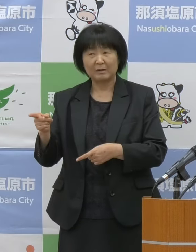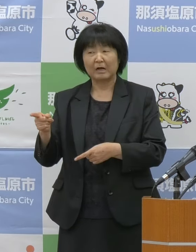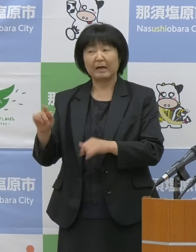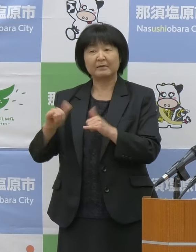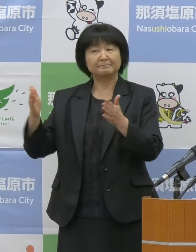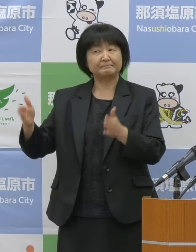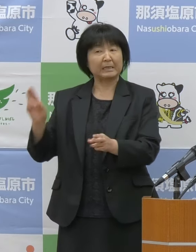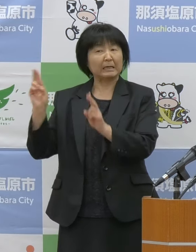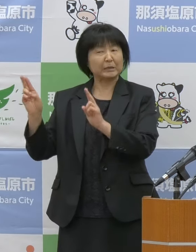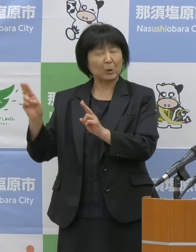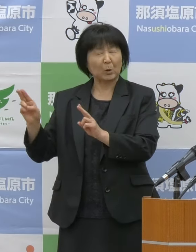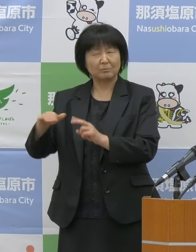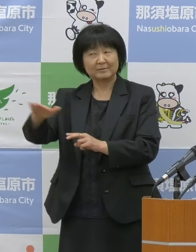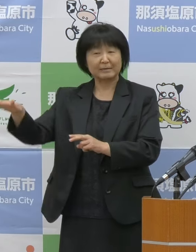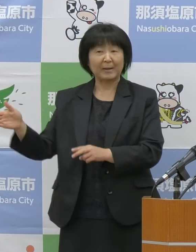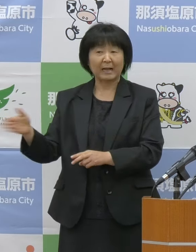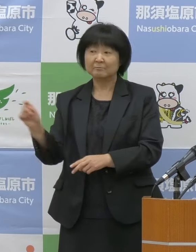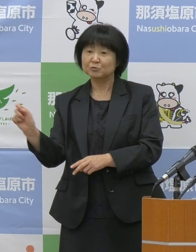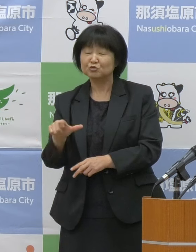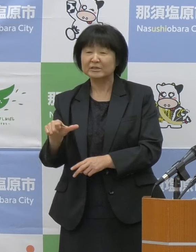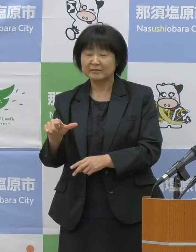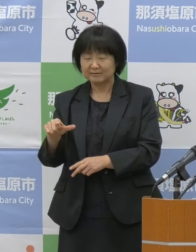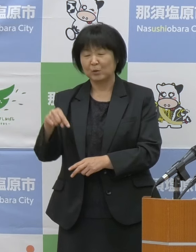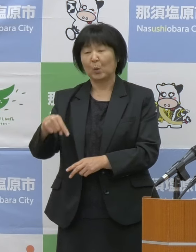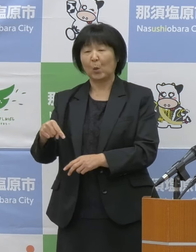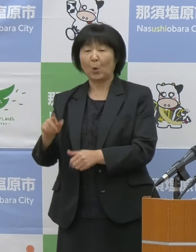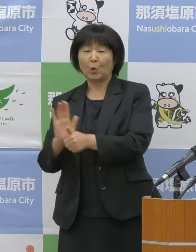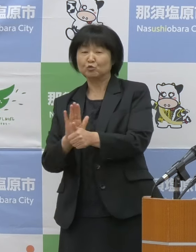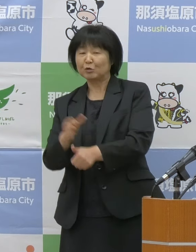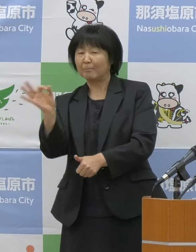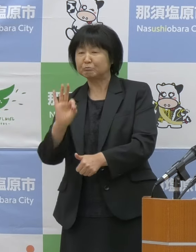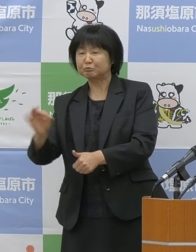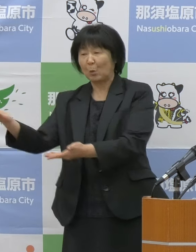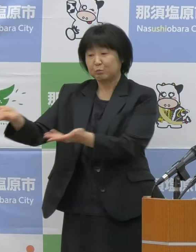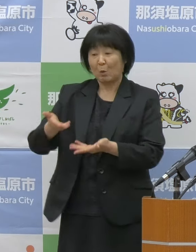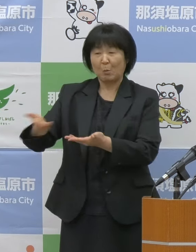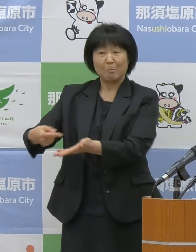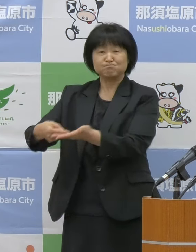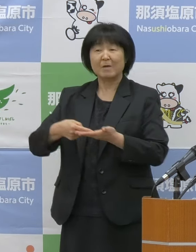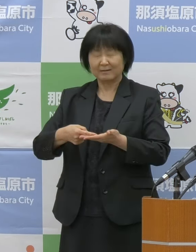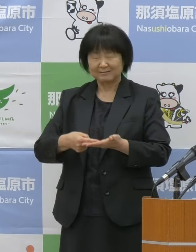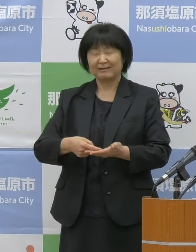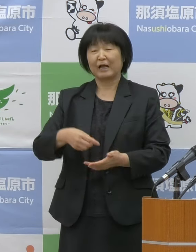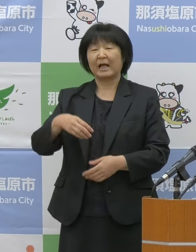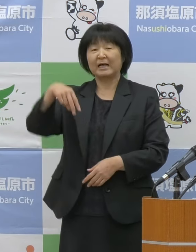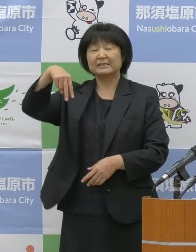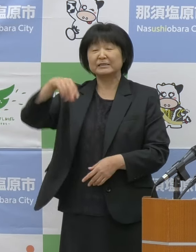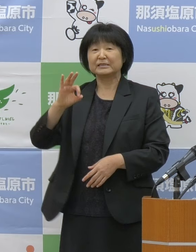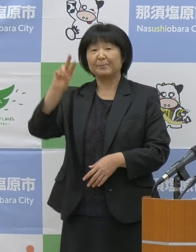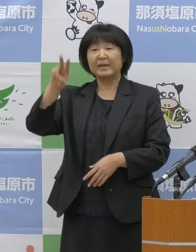間企業の方々からすぐに、うちの救援物資を使ってくれ、あるいは滑川に届けるの